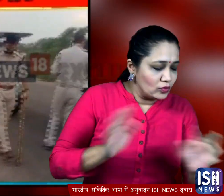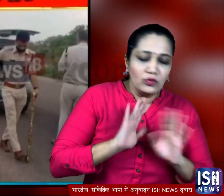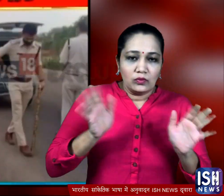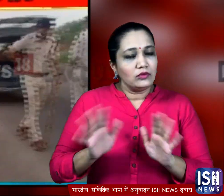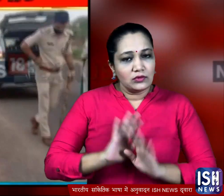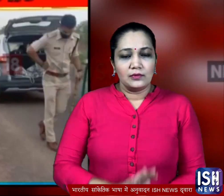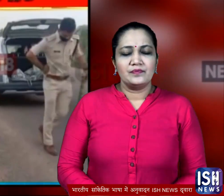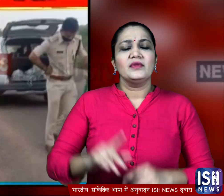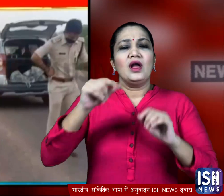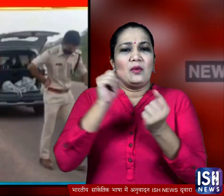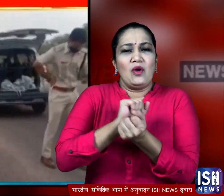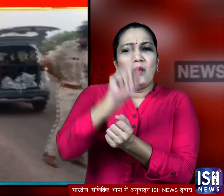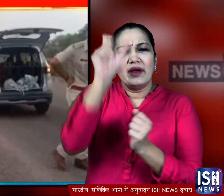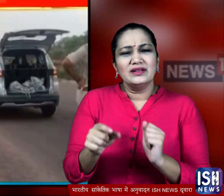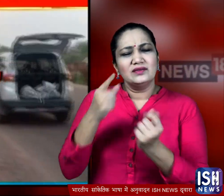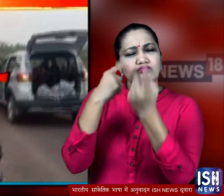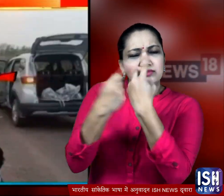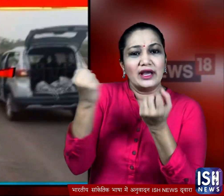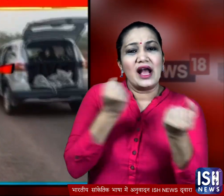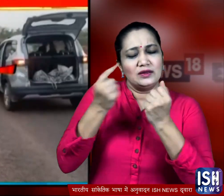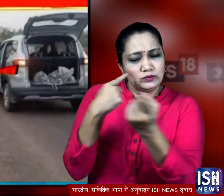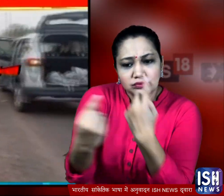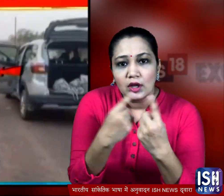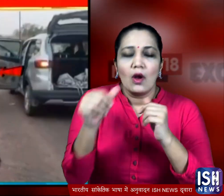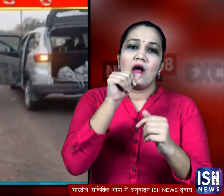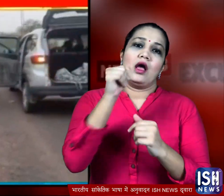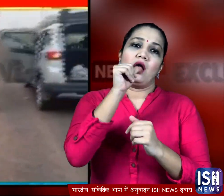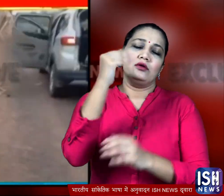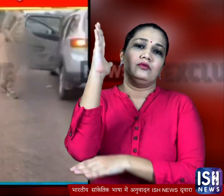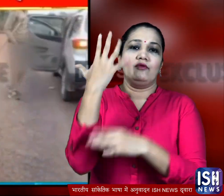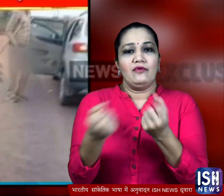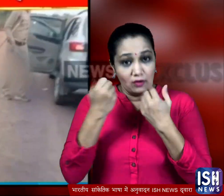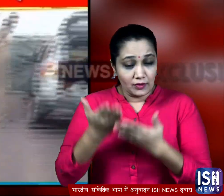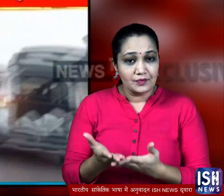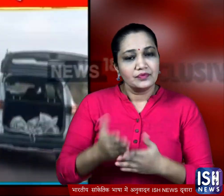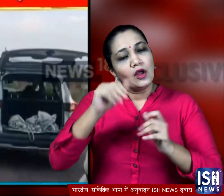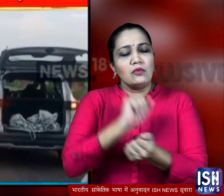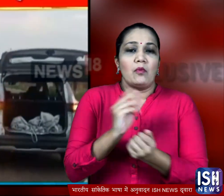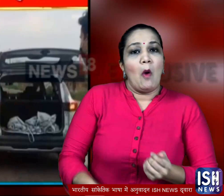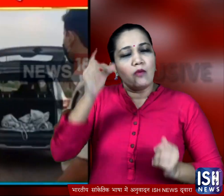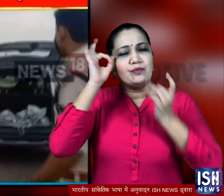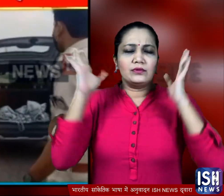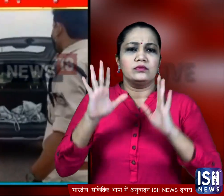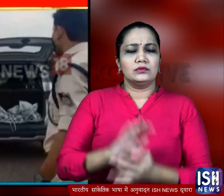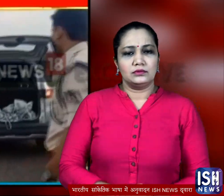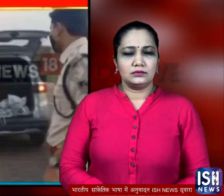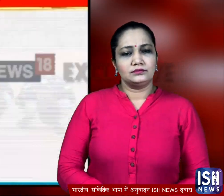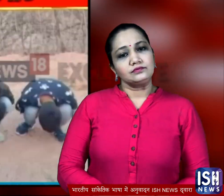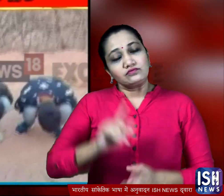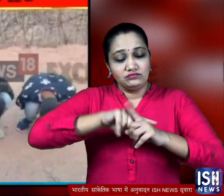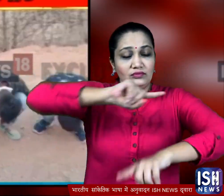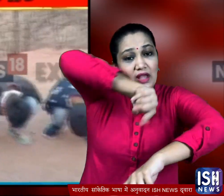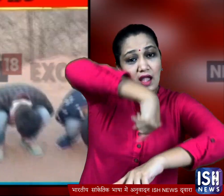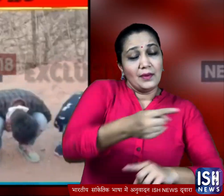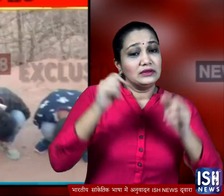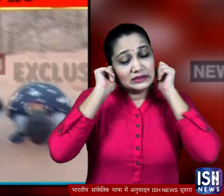एक पुलिस वाले ने जब उनकी गाड़ी की तलाशी ली तो उसमें शराब की एक बोतल मिली, जिसे देखकर पुलिस वालों का पारा और चढ़ गया और उन्होंने उन लड़कों को